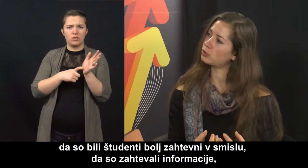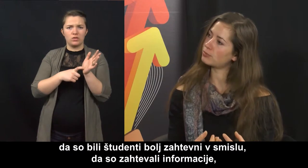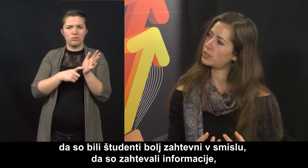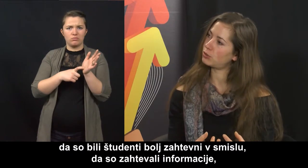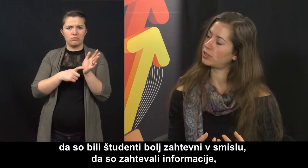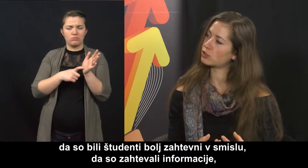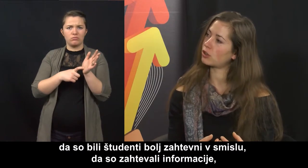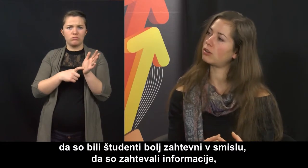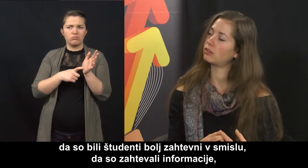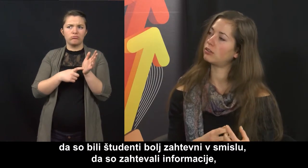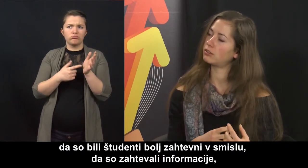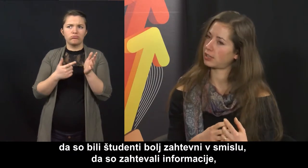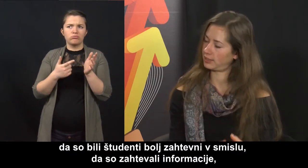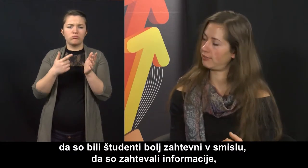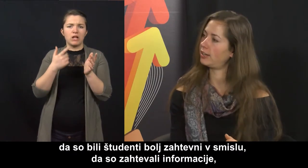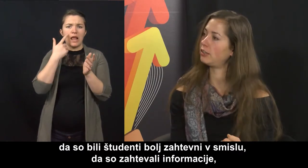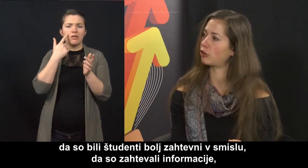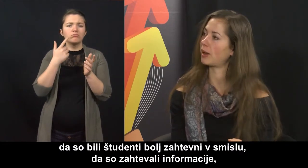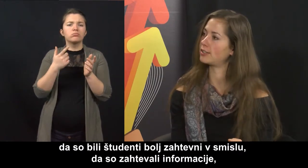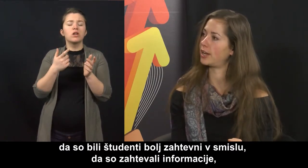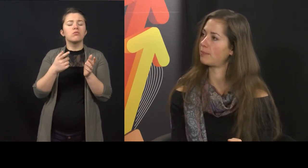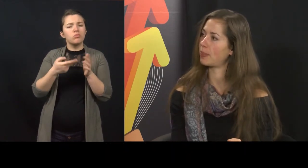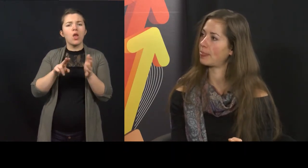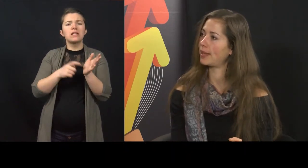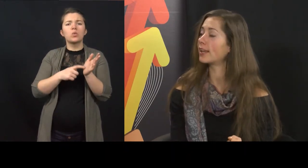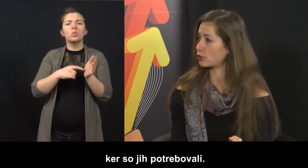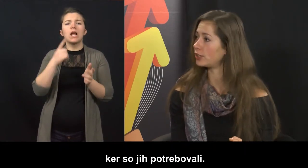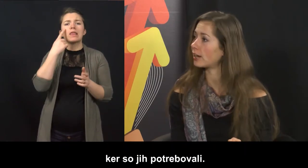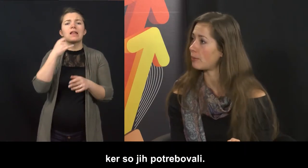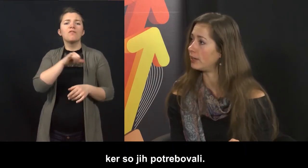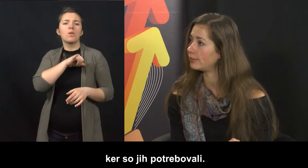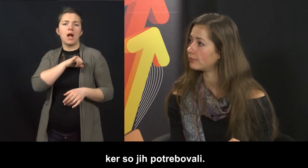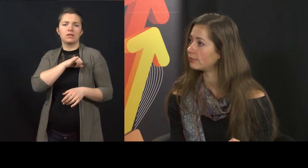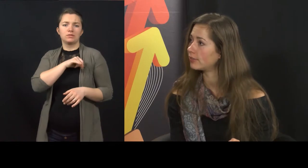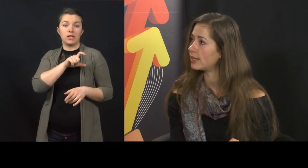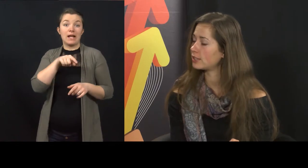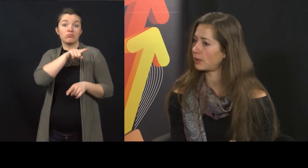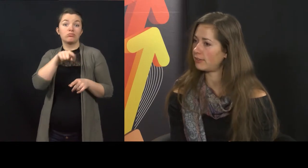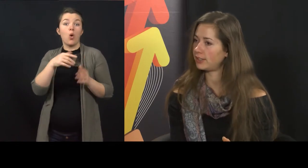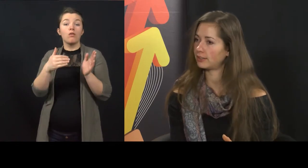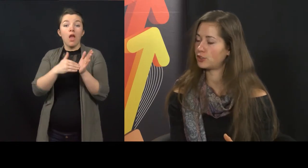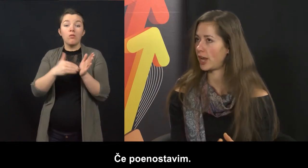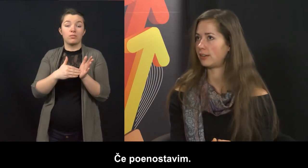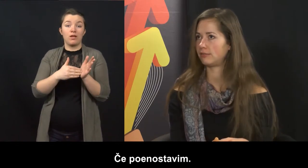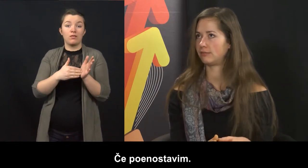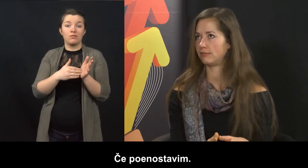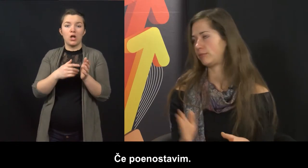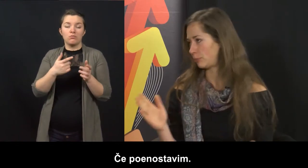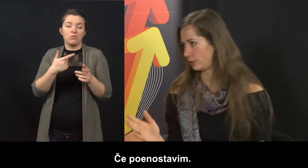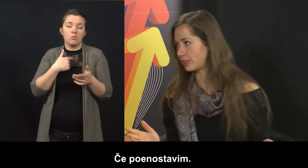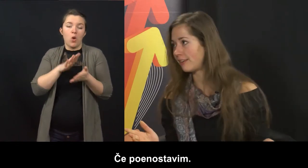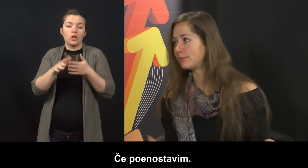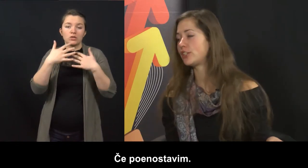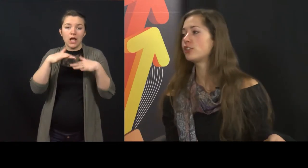zahtevni v smislu, da so zahtevali informacije, ker so jih rabili. Se pravi, če,